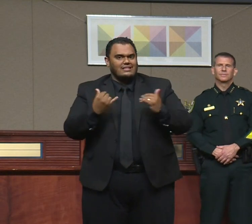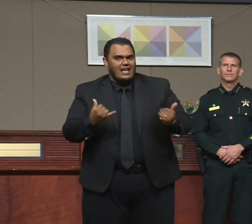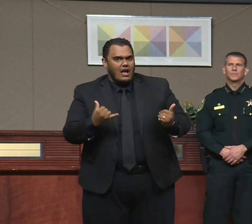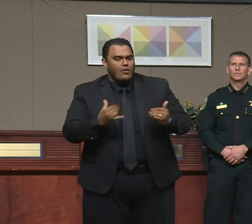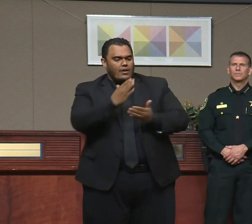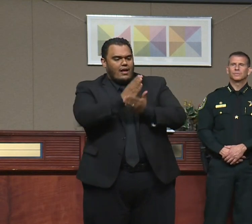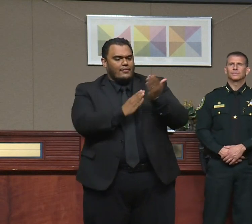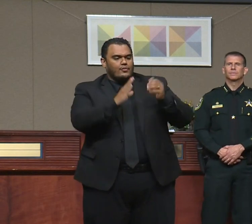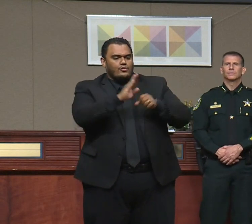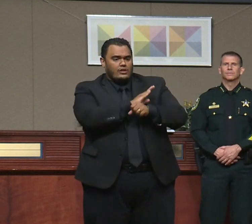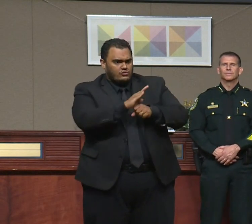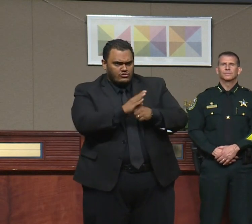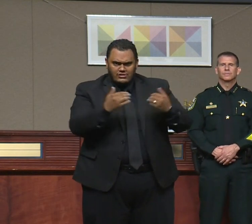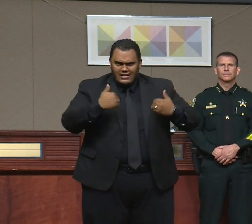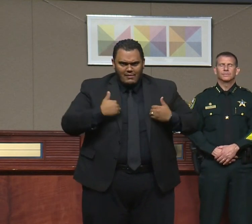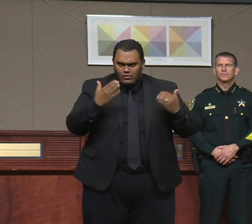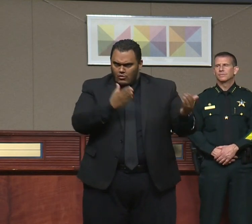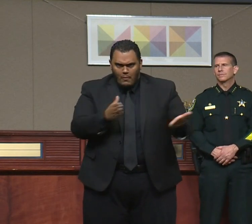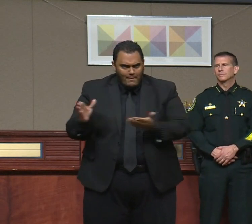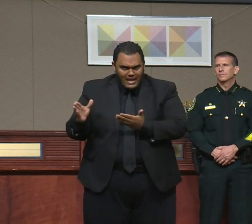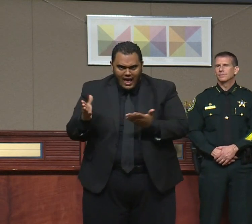¿hay algún tipo de plan B?